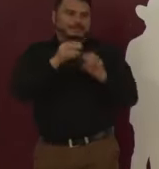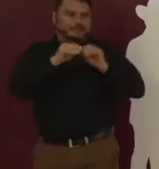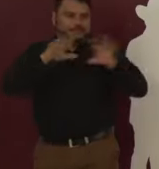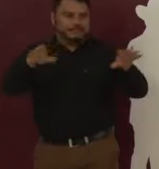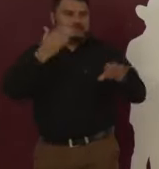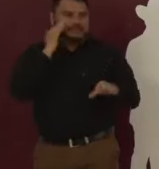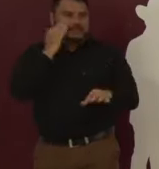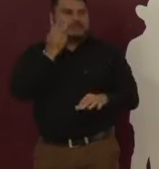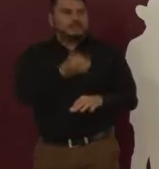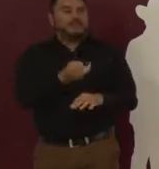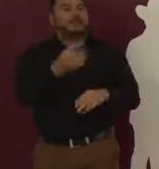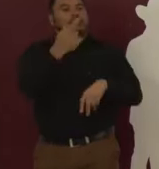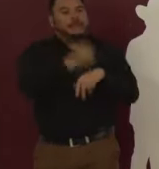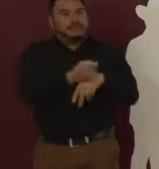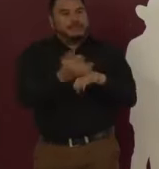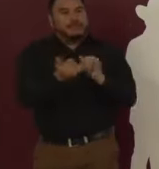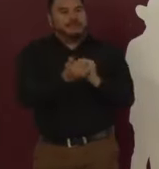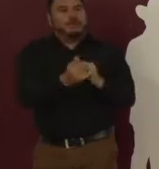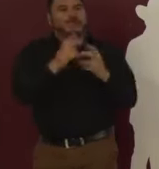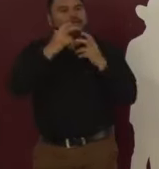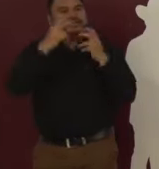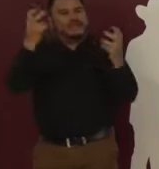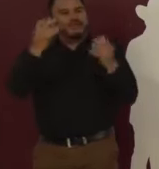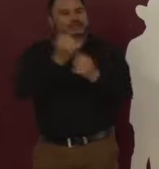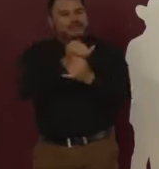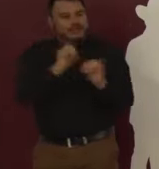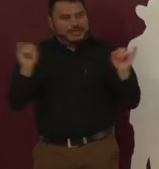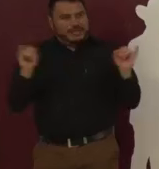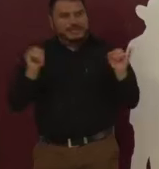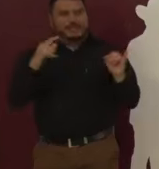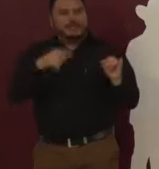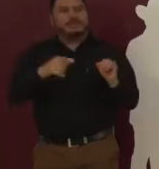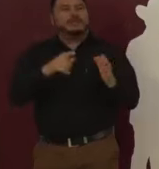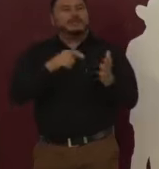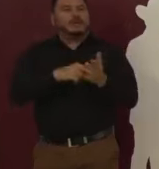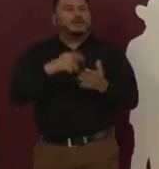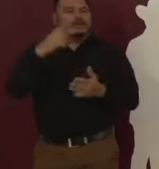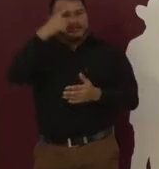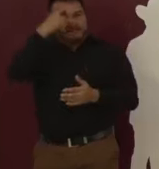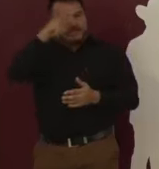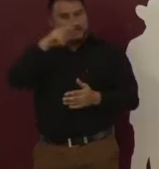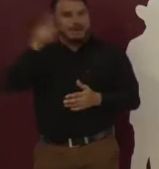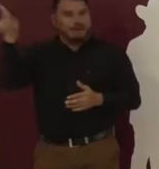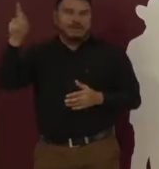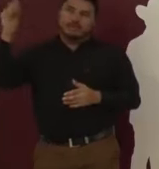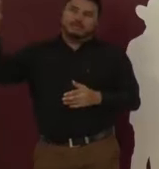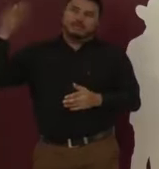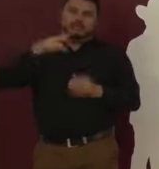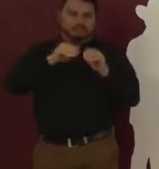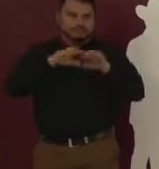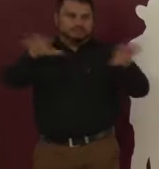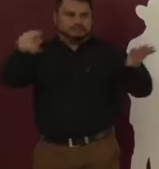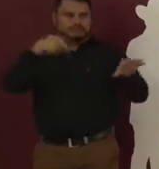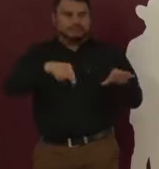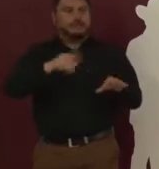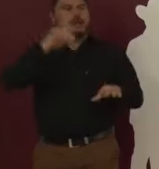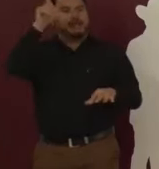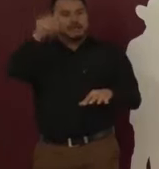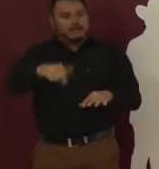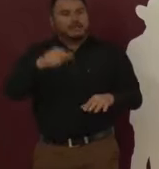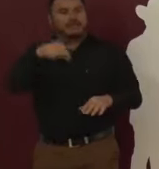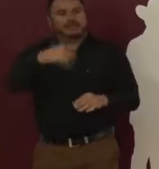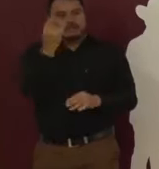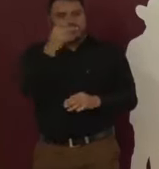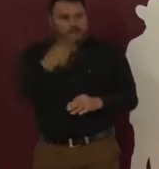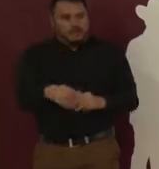Vamos primero a transmitir el grito de independencia de Palacio Nacional. Posteriormente vamos a hacer lo propio aquí